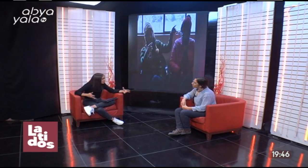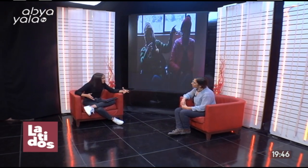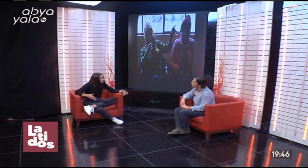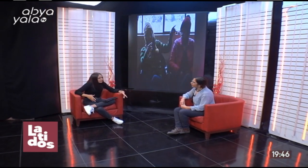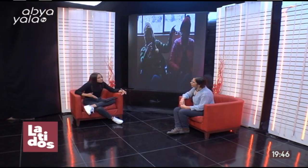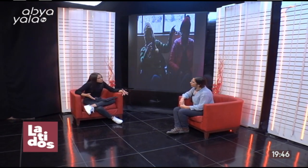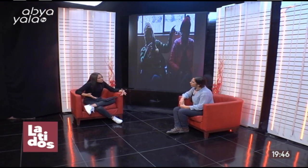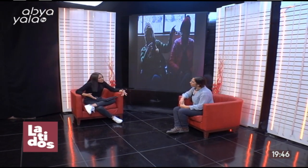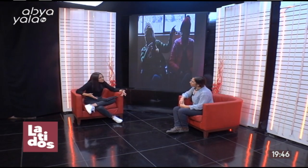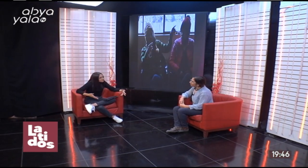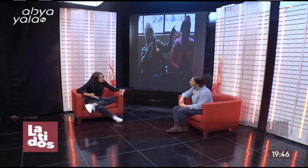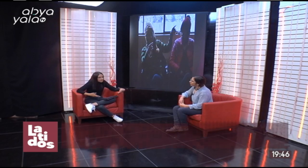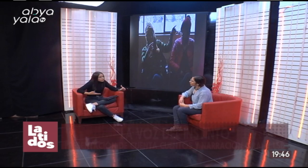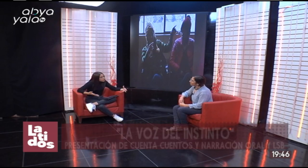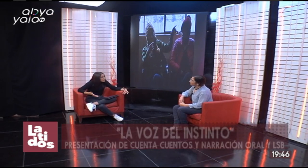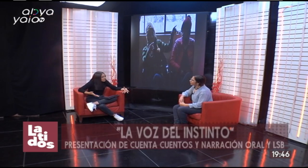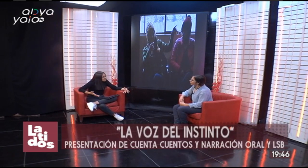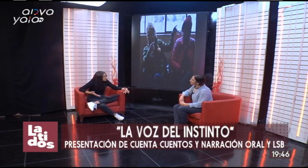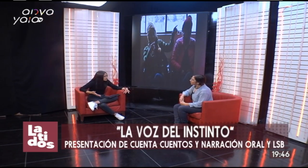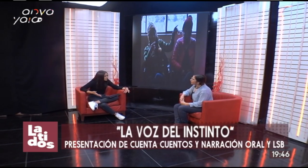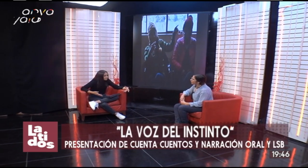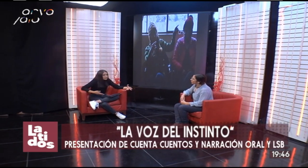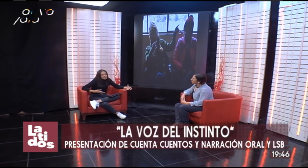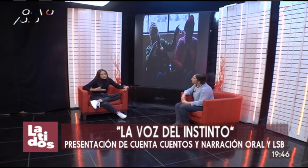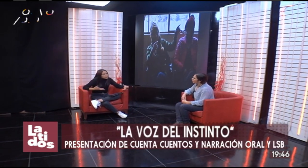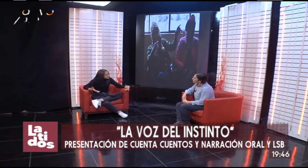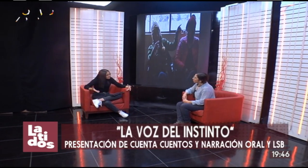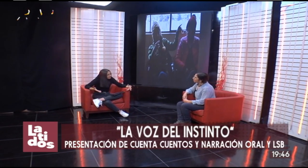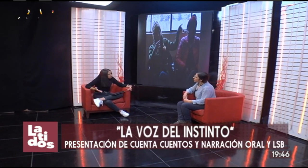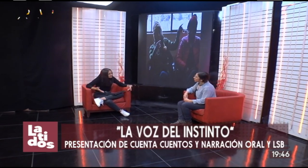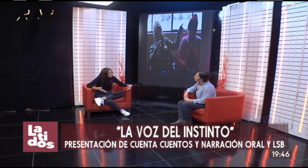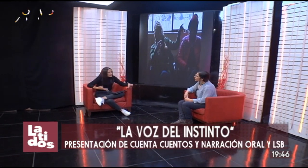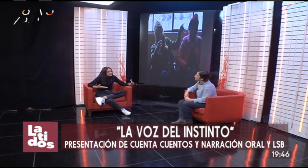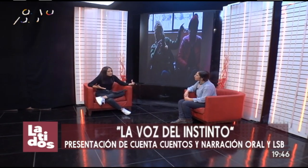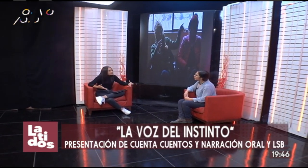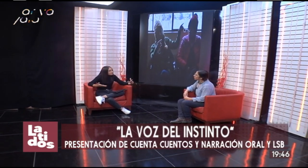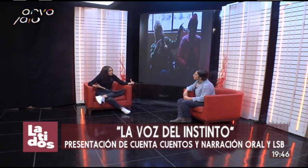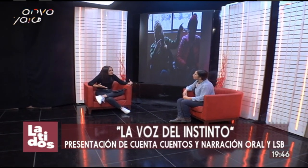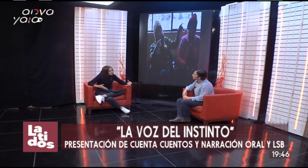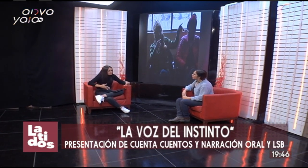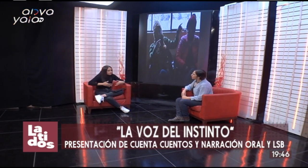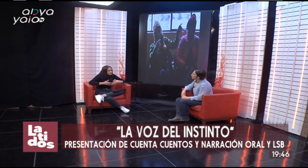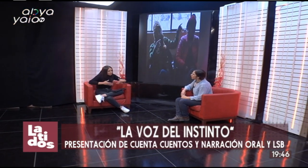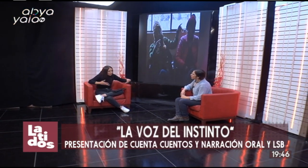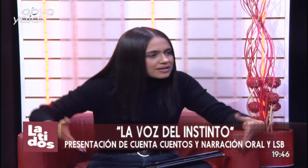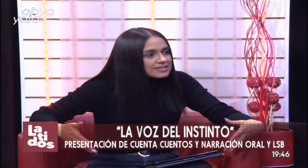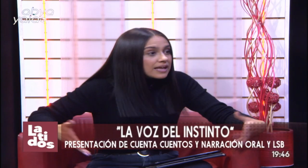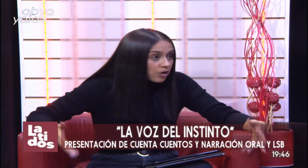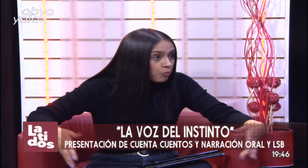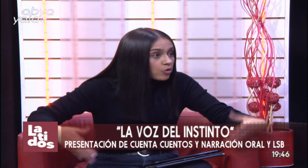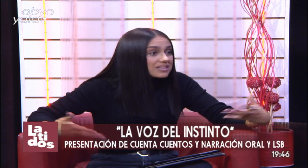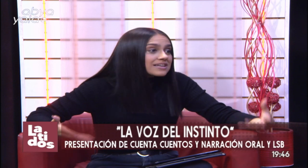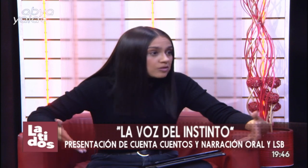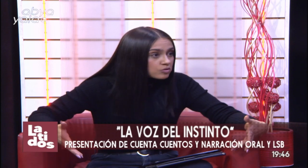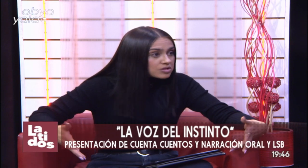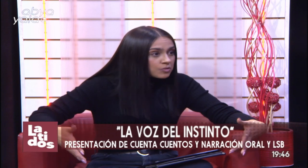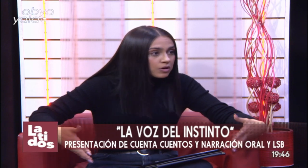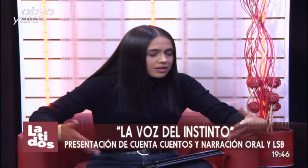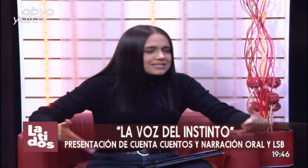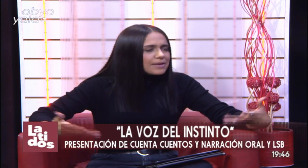estos espacios para toda la sociedad, para no discriminar, para también conformar un lenguaje que sea común, que sea inclusivo, que sea amable